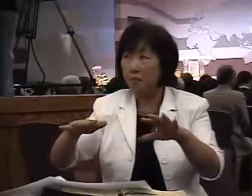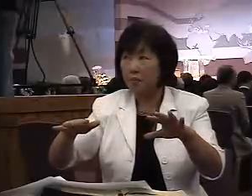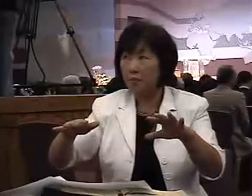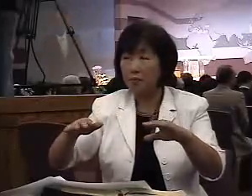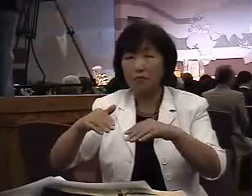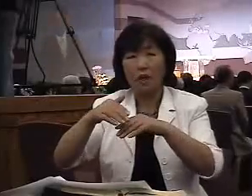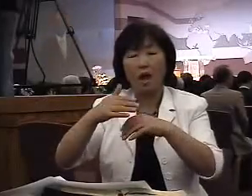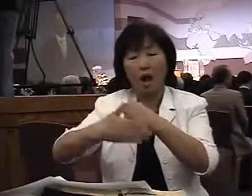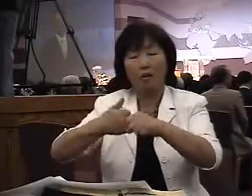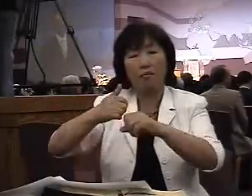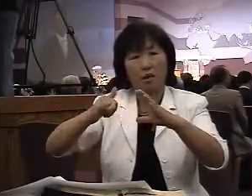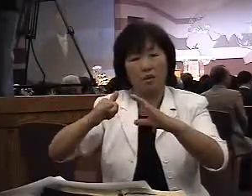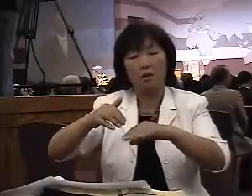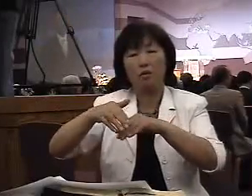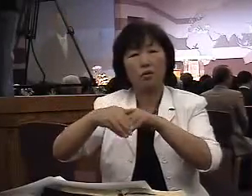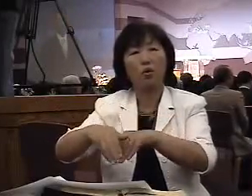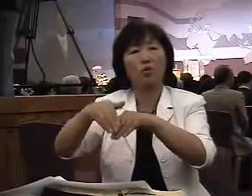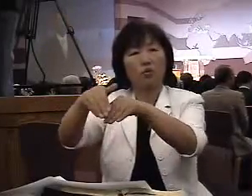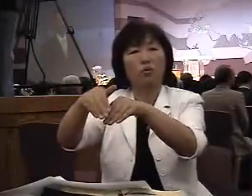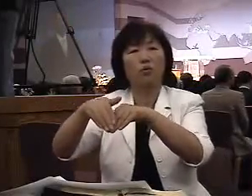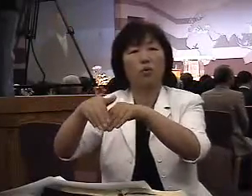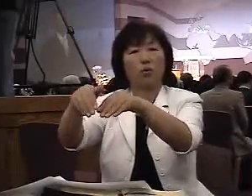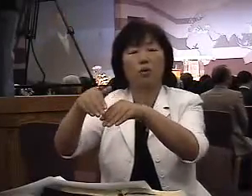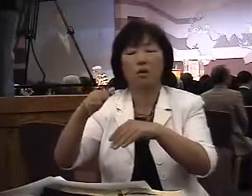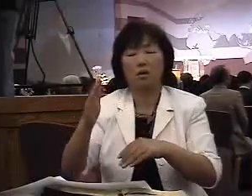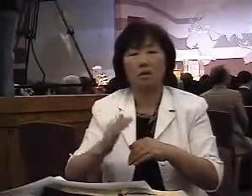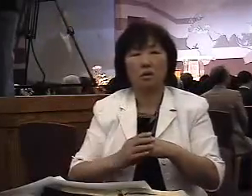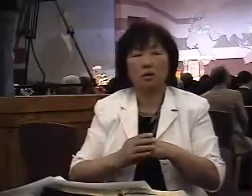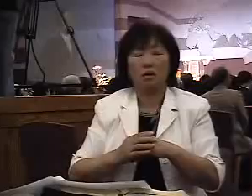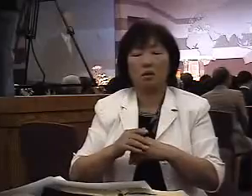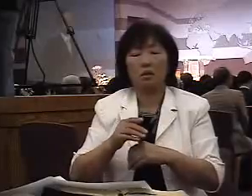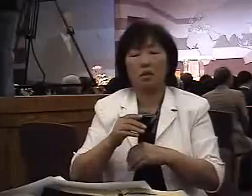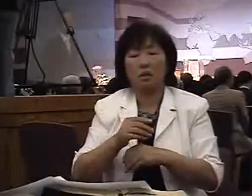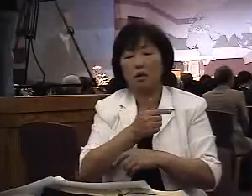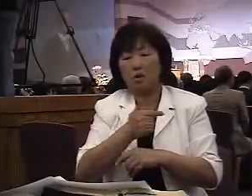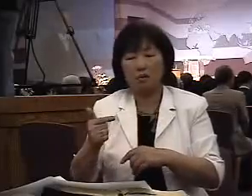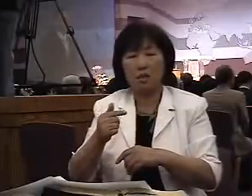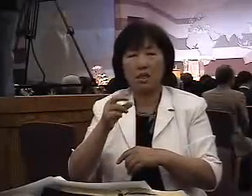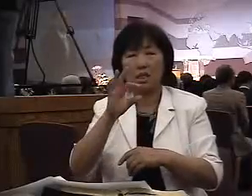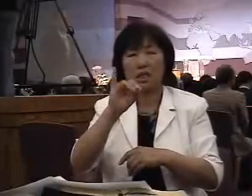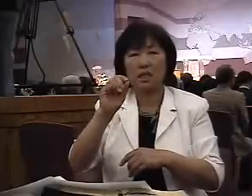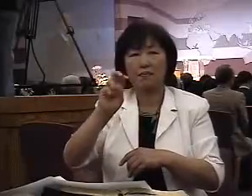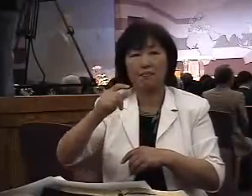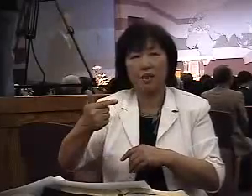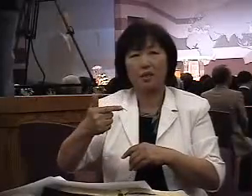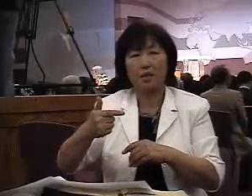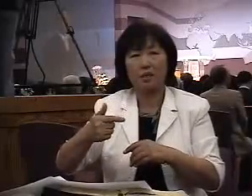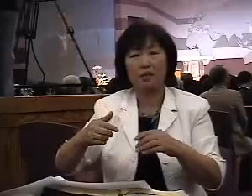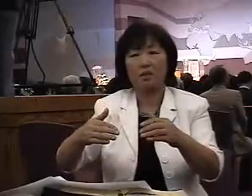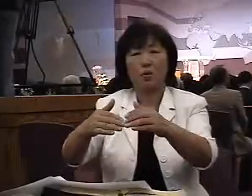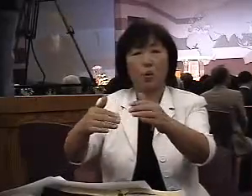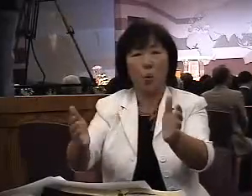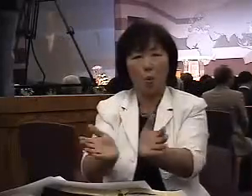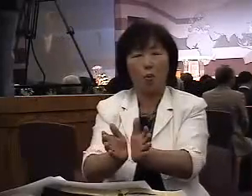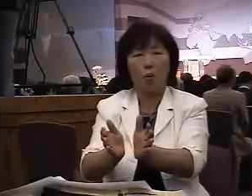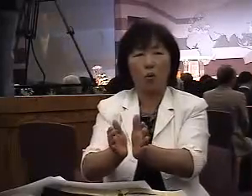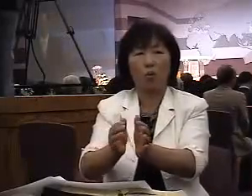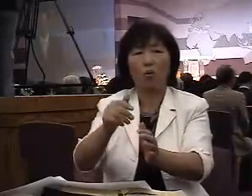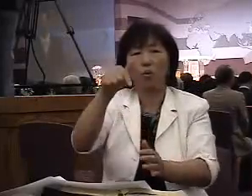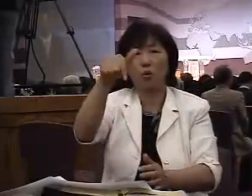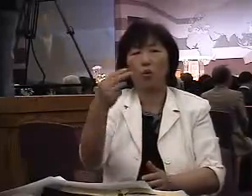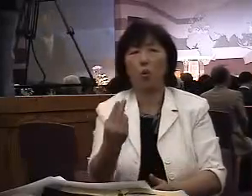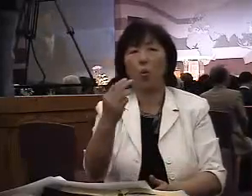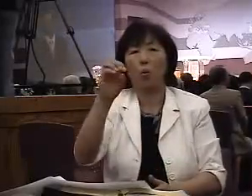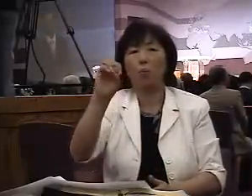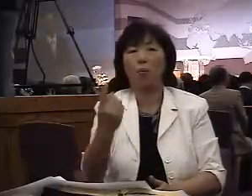나라는 전진하는 것인데, 이런 엄청난 이민 교포 사회의 하나님의 기적 가운데도 전진하는 것을